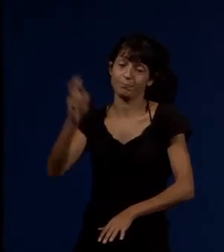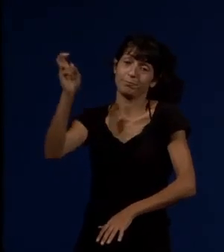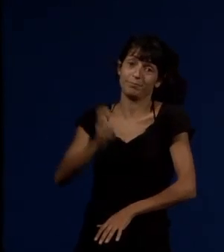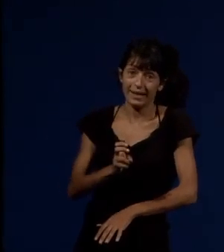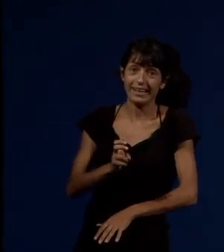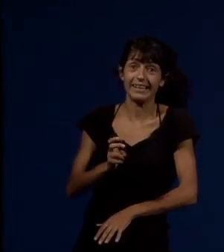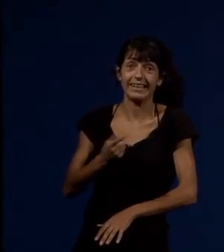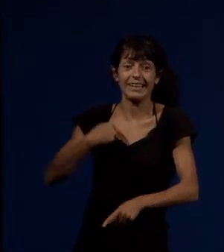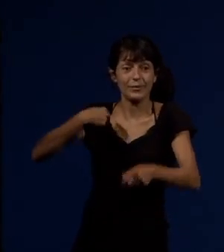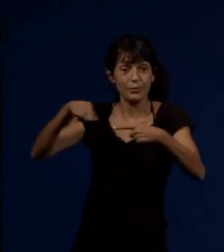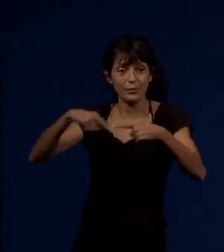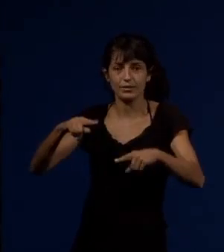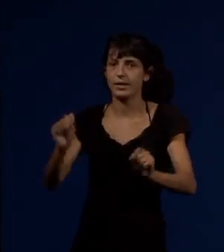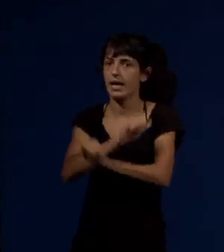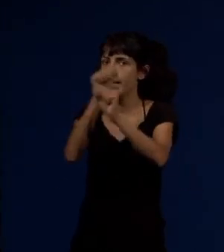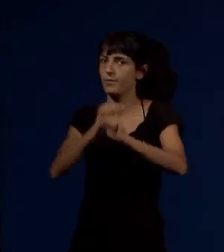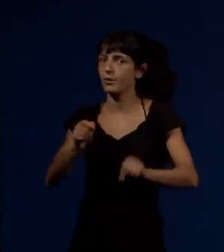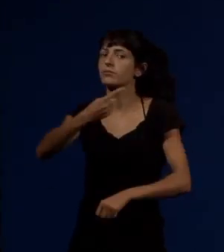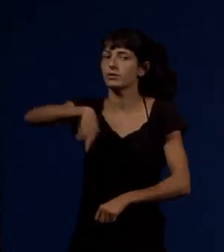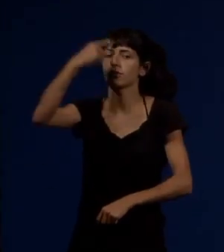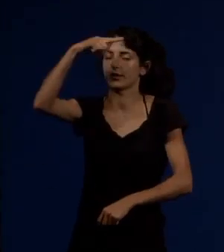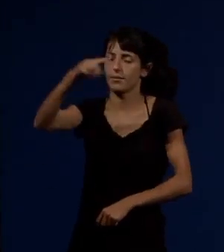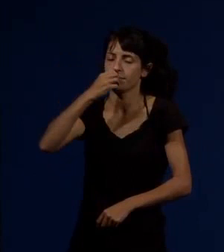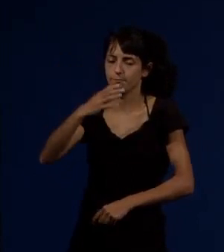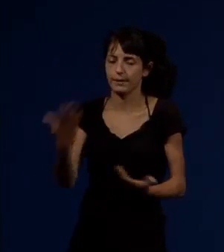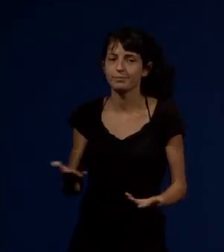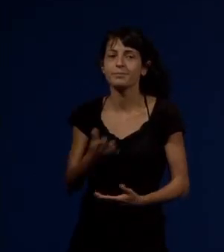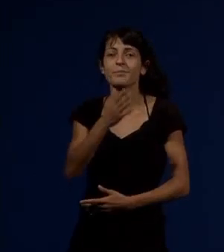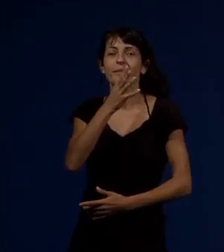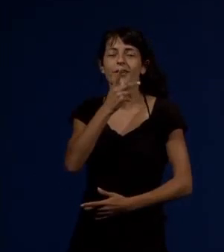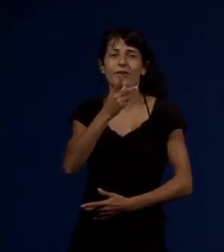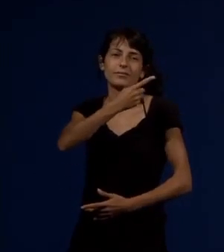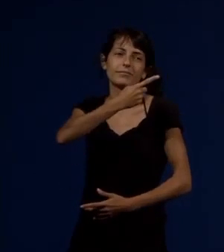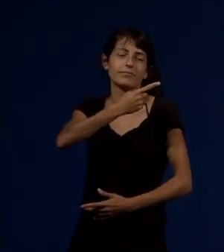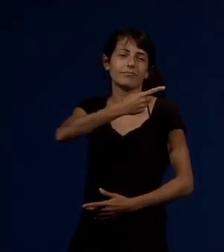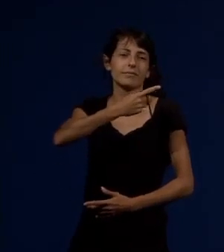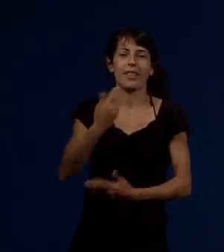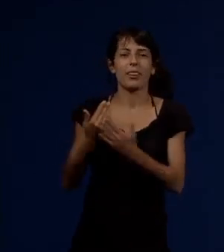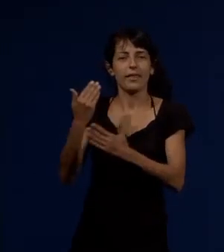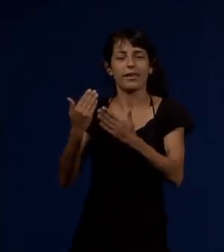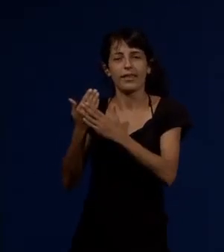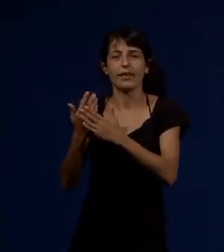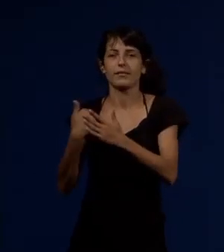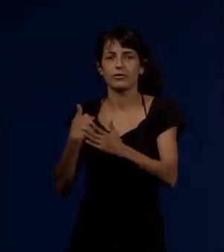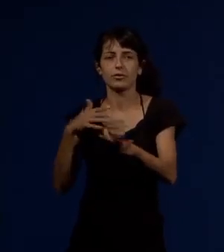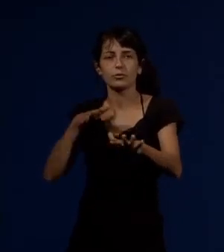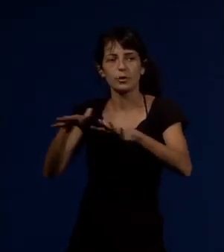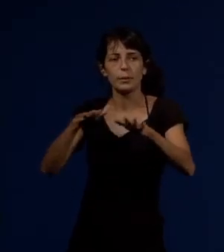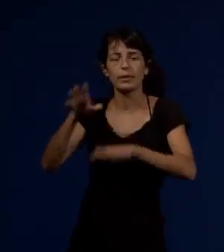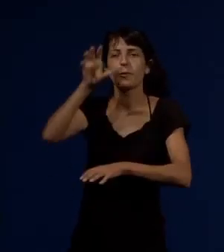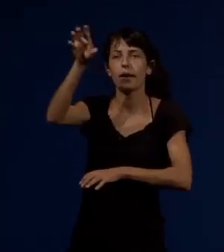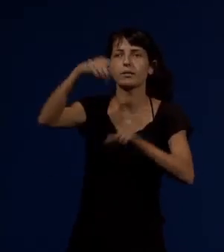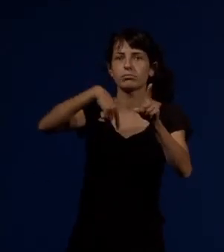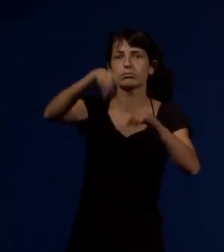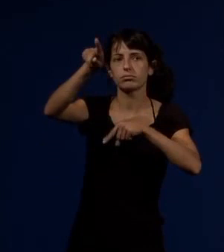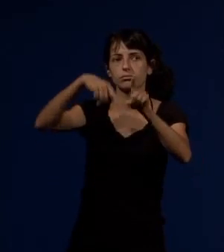na Mariña como está esa cuestión. O que estamos aprendendo estes días que estamos a candidatura movéndonos por todo o país, no noso